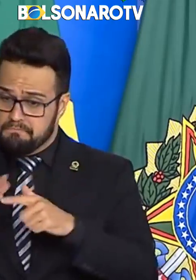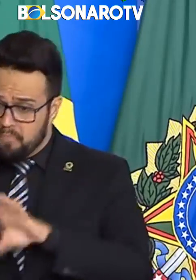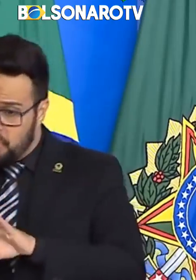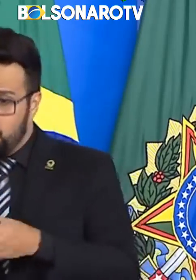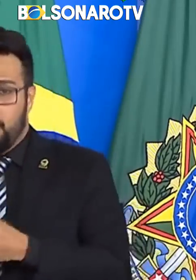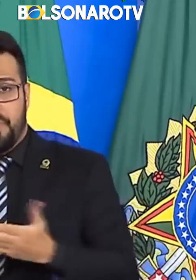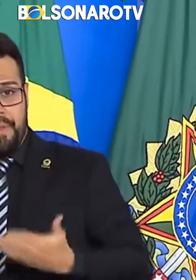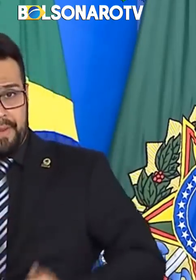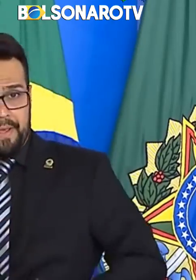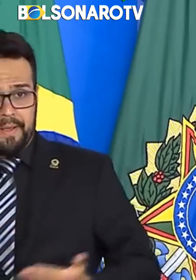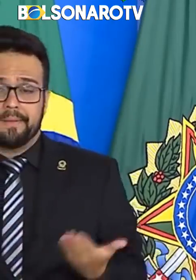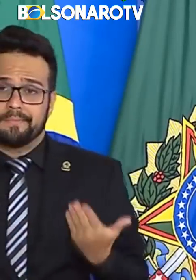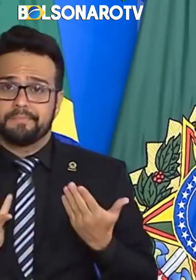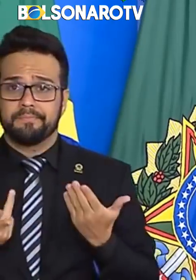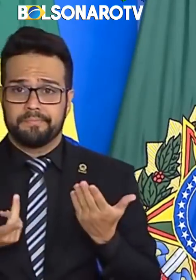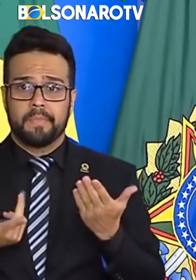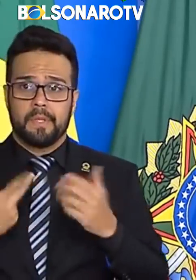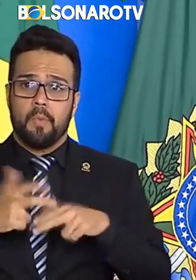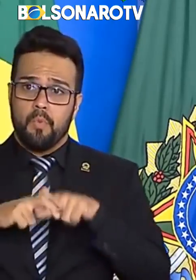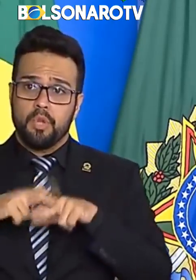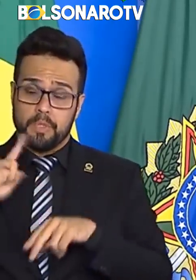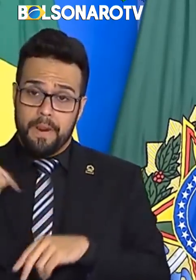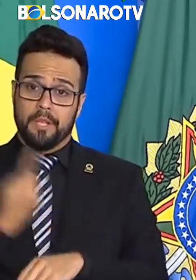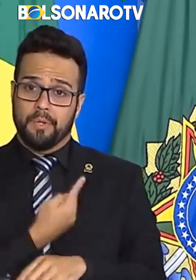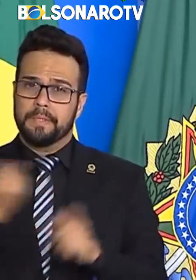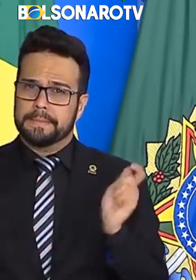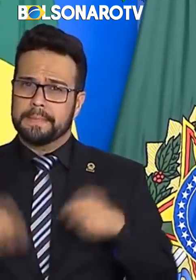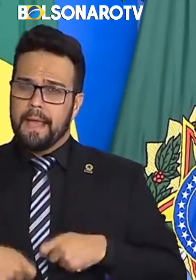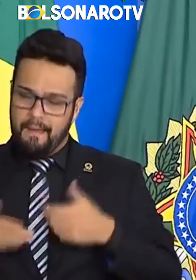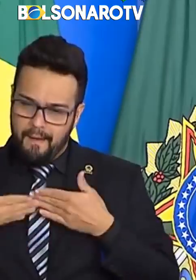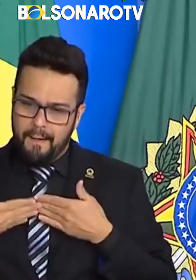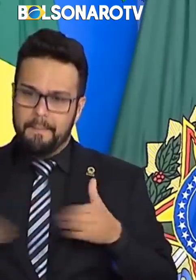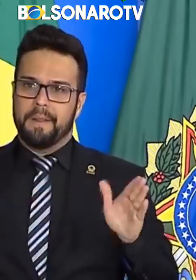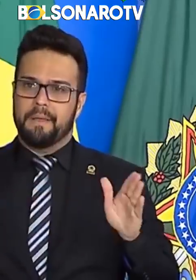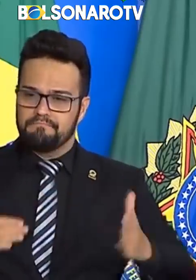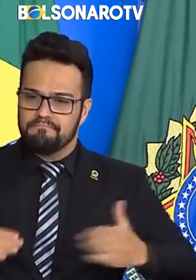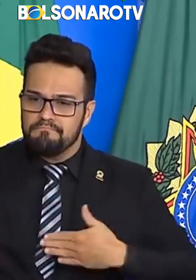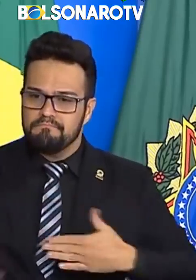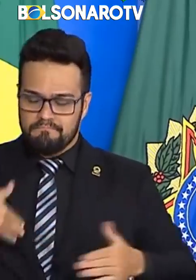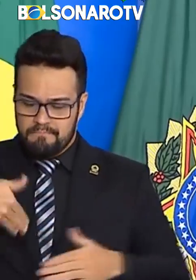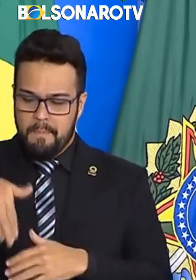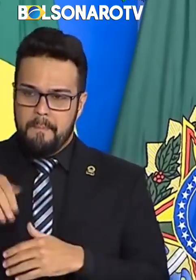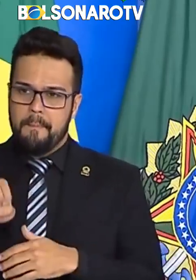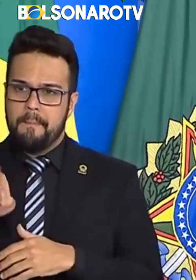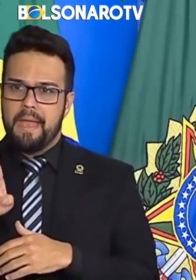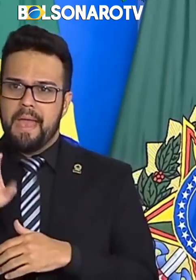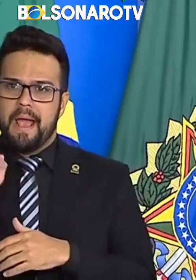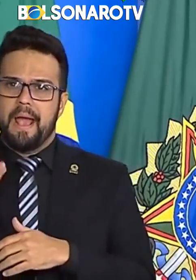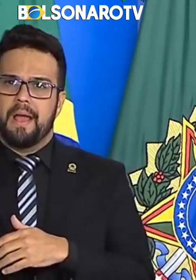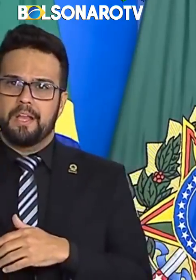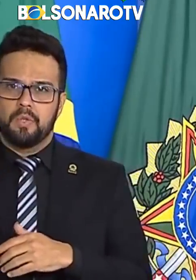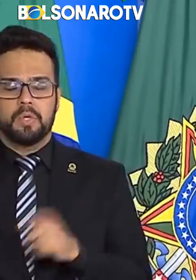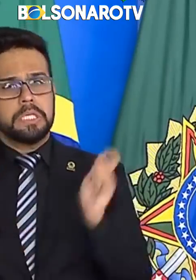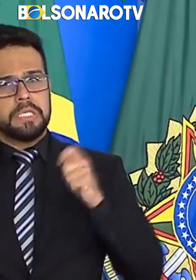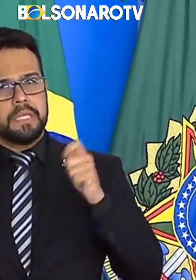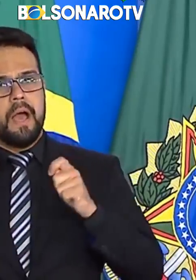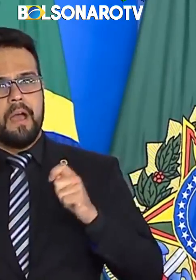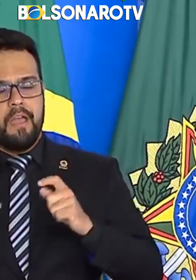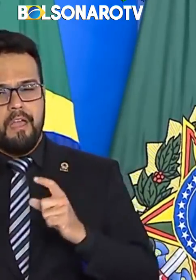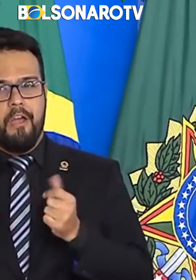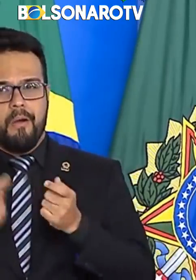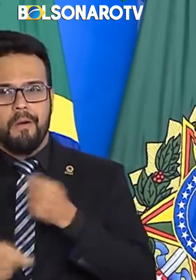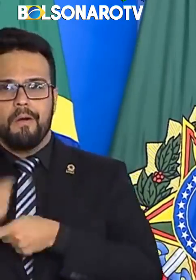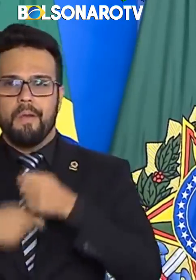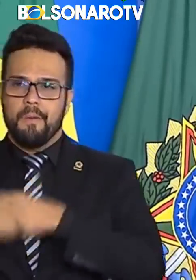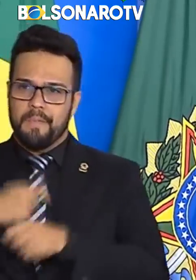Então, para nós realmente podermos abrir o mercado, poder fazer a economia funcionar,